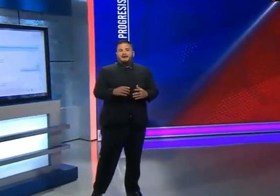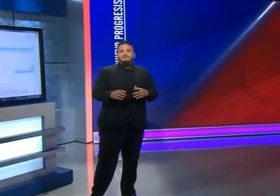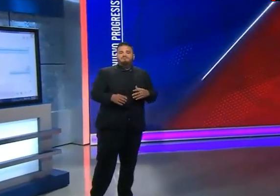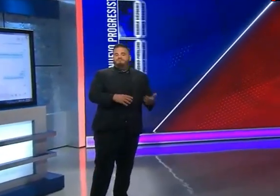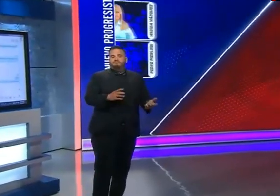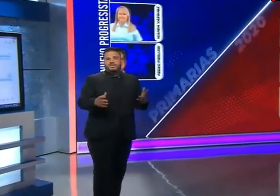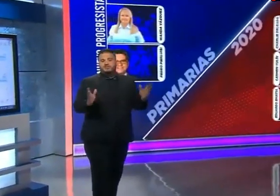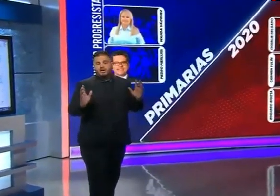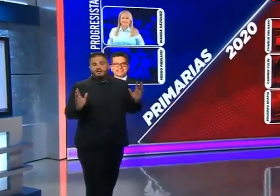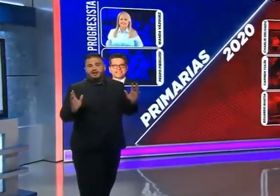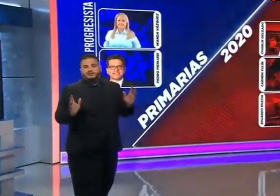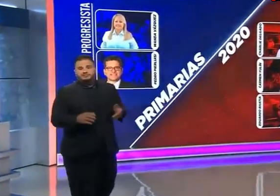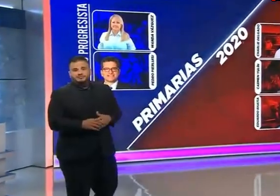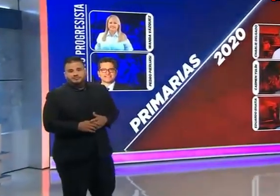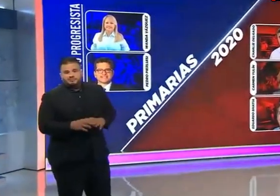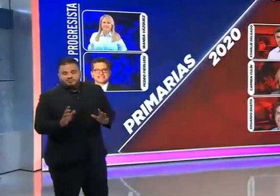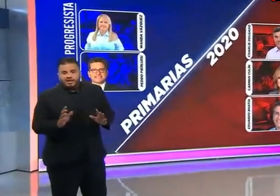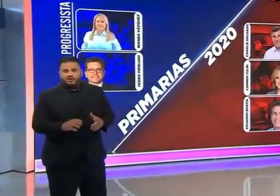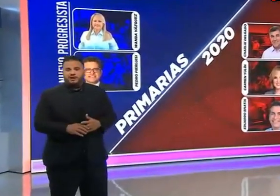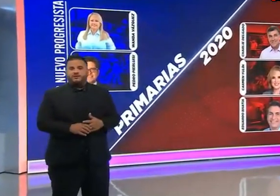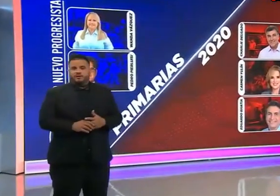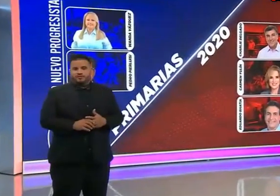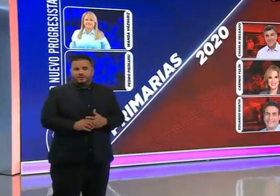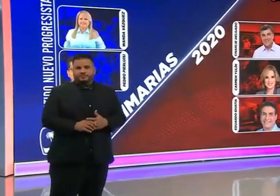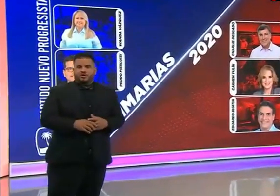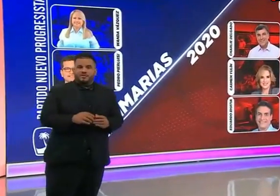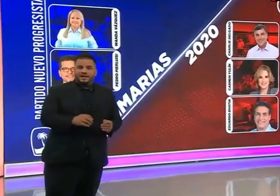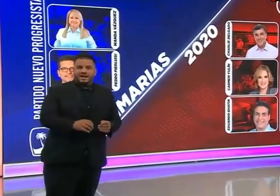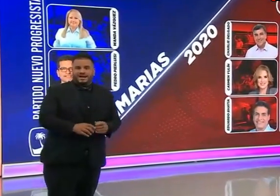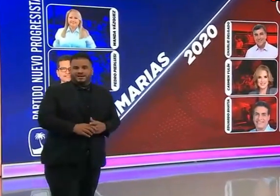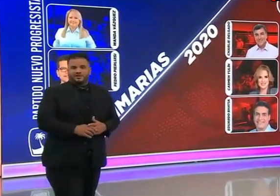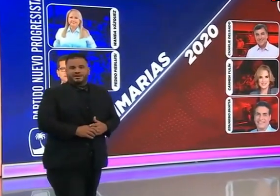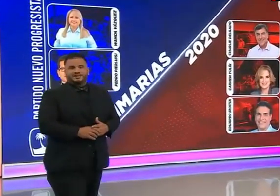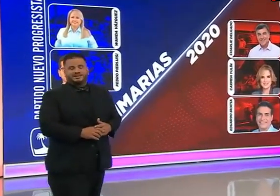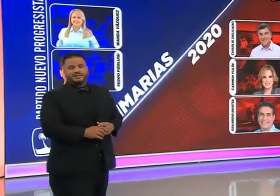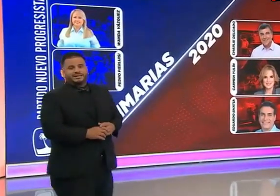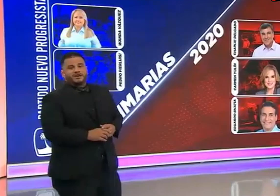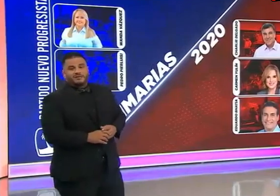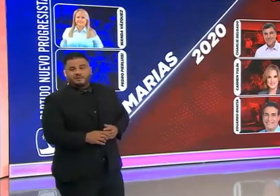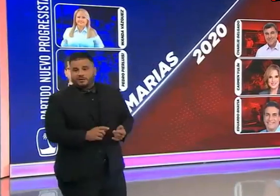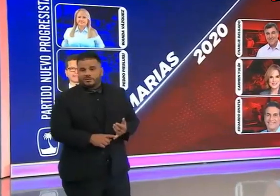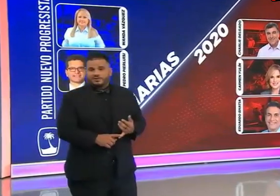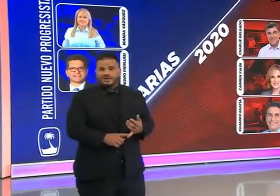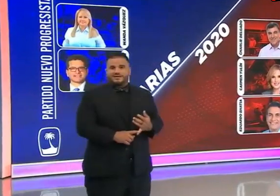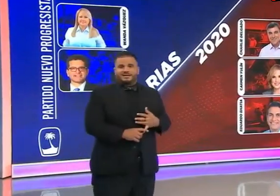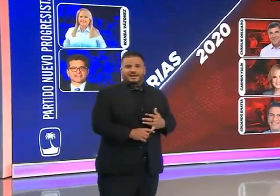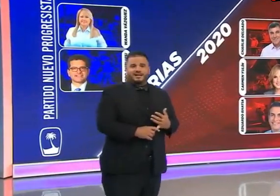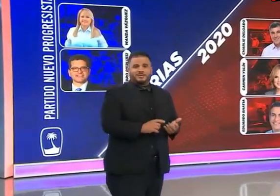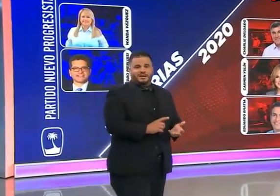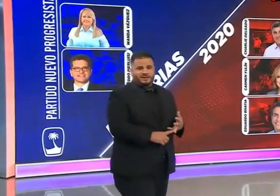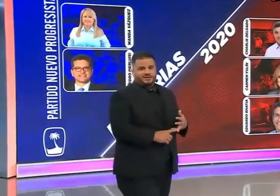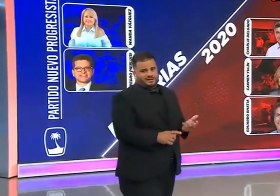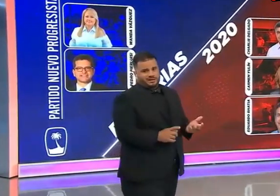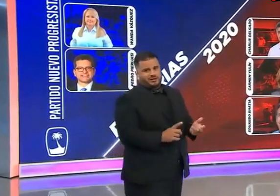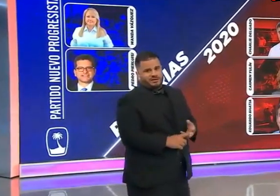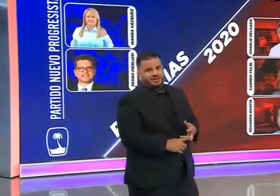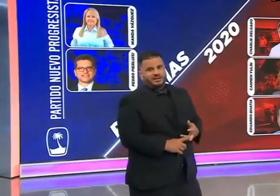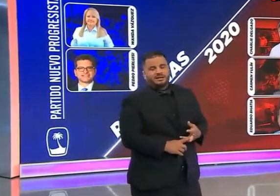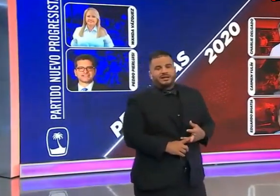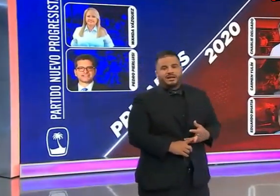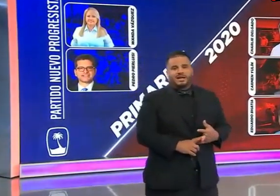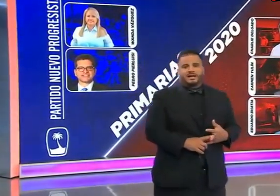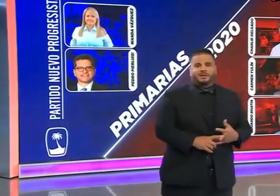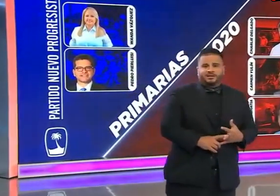a, se supone, ¿verdad?, a tomar forma, con miras a las elecciones de noviembre. Pedro Pierluisi encabezará la del PNP, Charlie Delgado